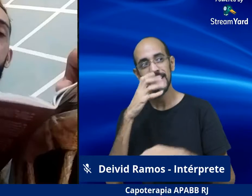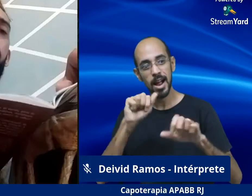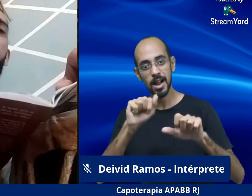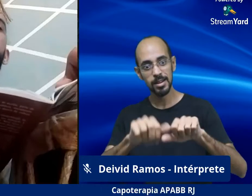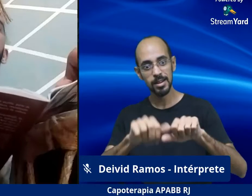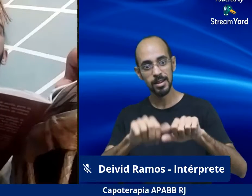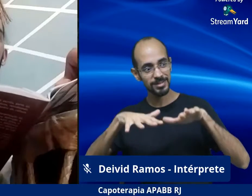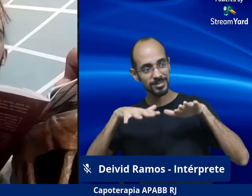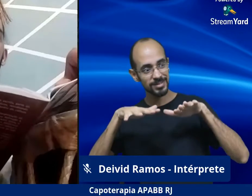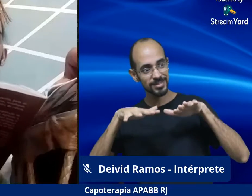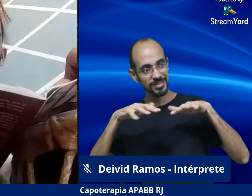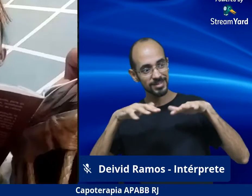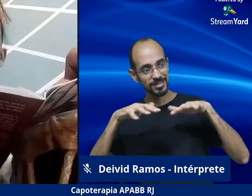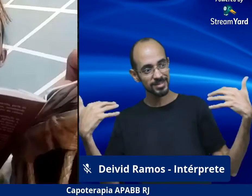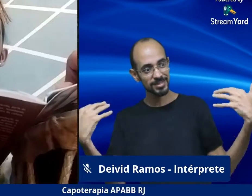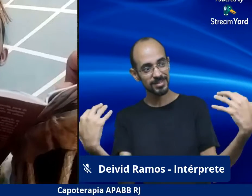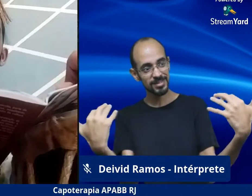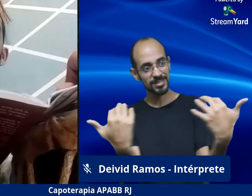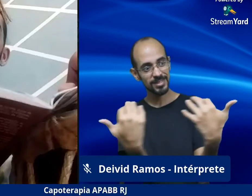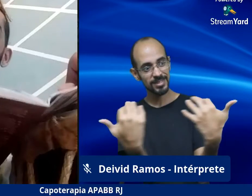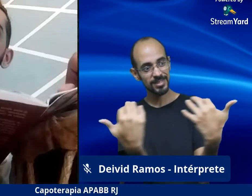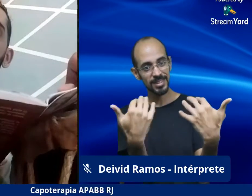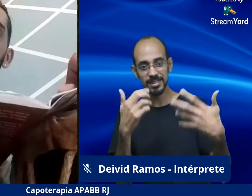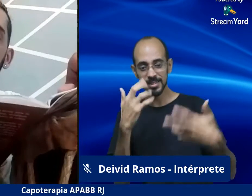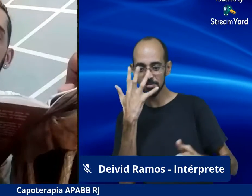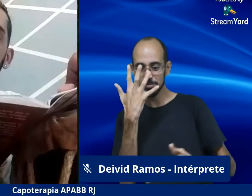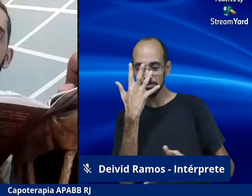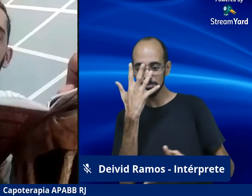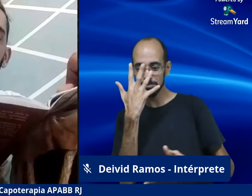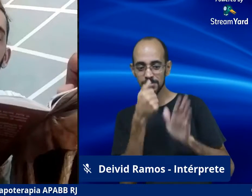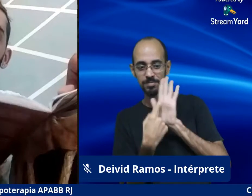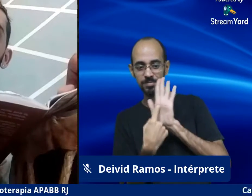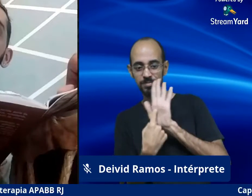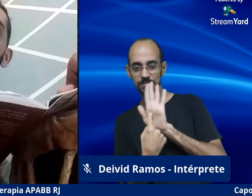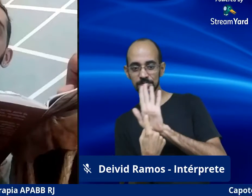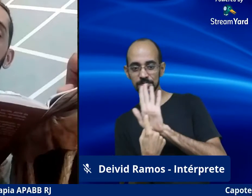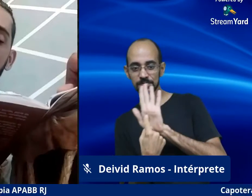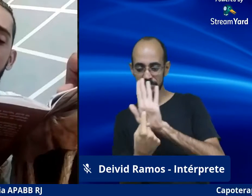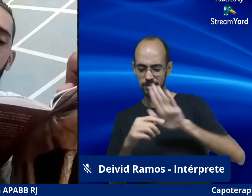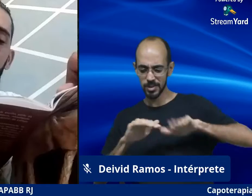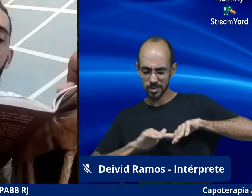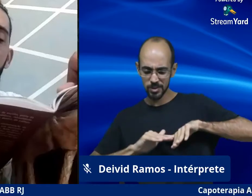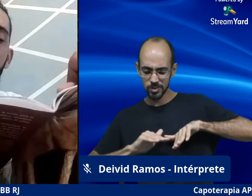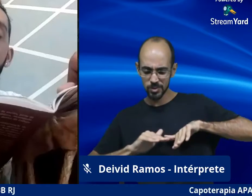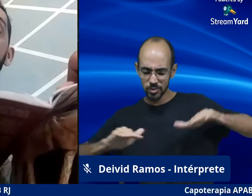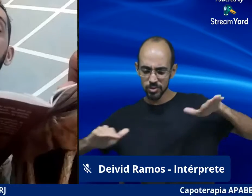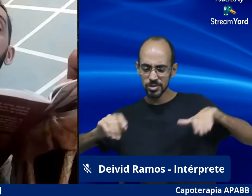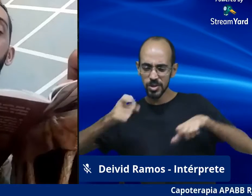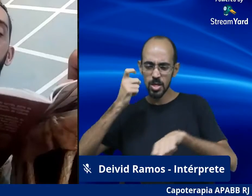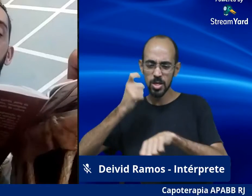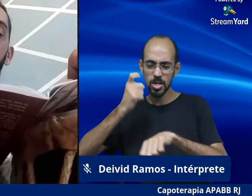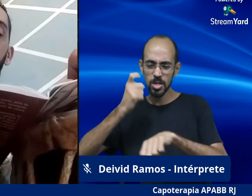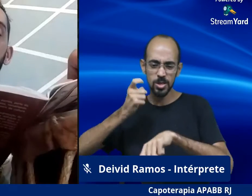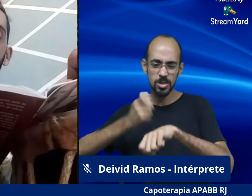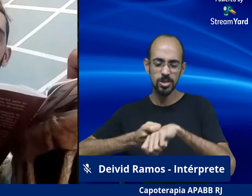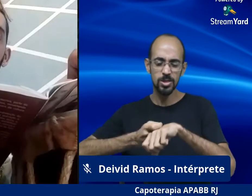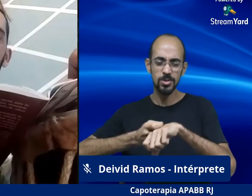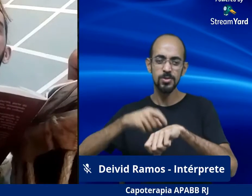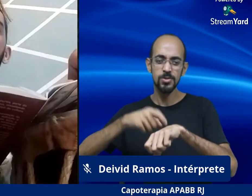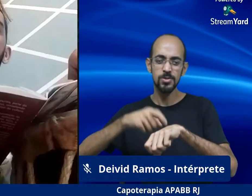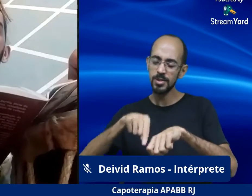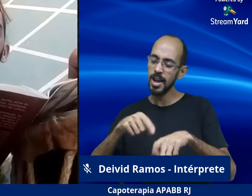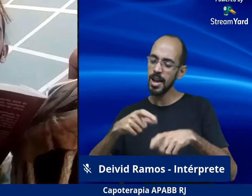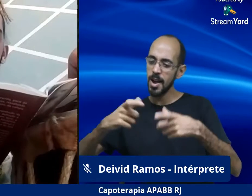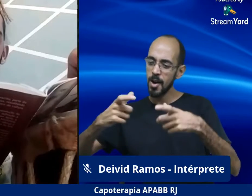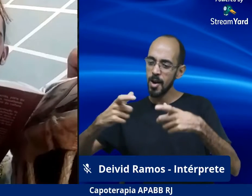de um lindo espetáculo. O chão de concreto e desnivelado é berço do jogo,